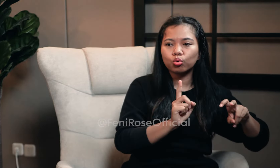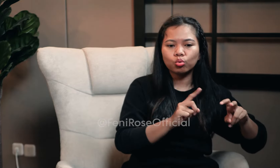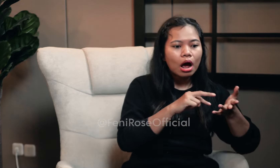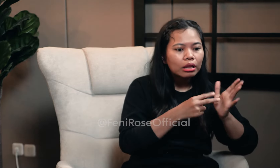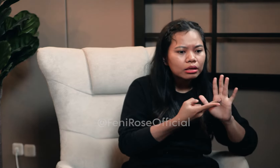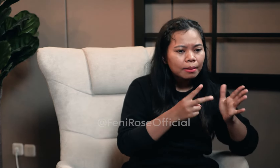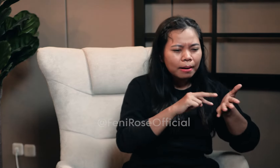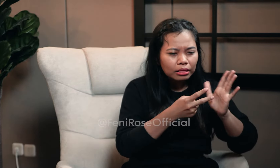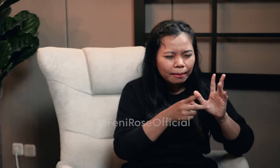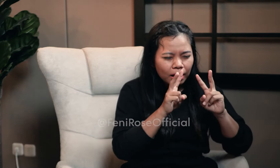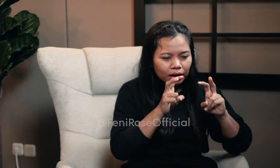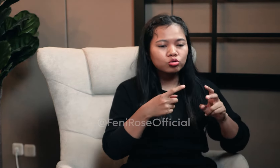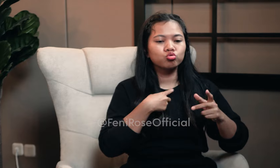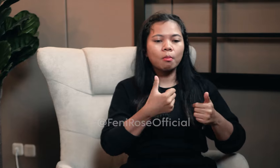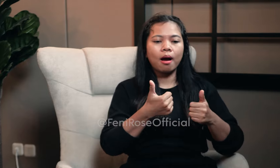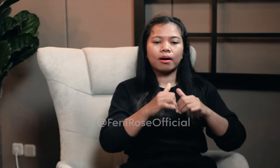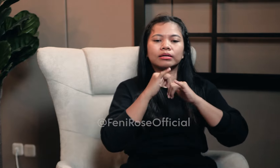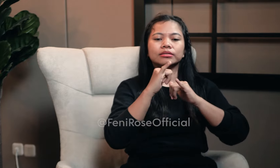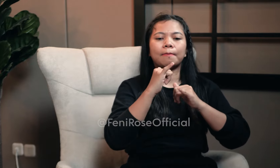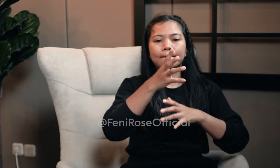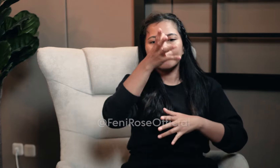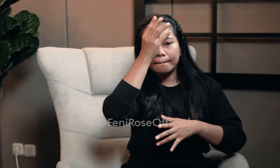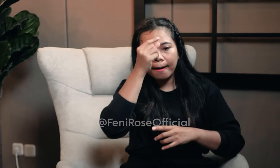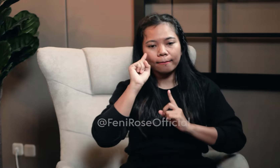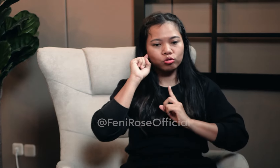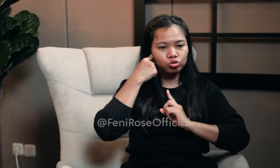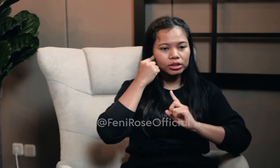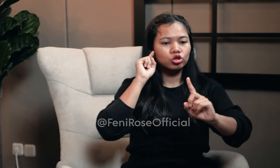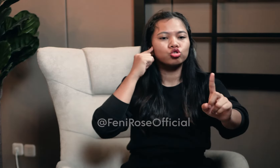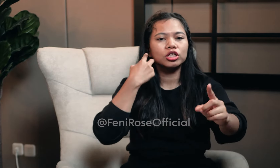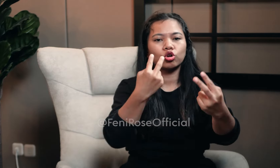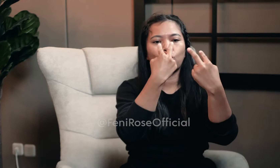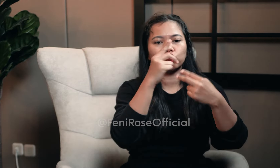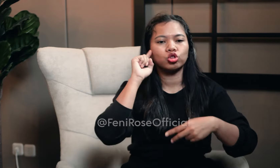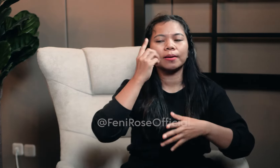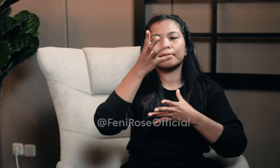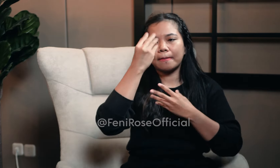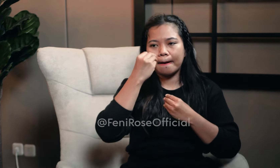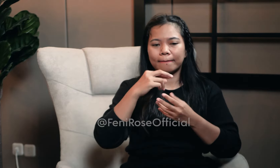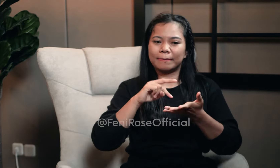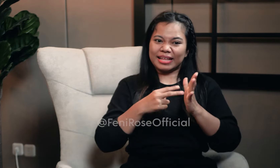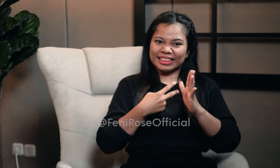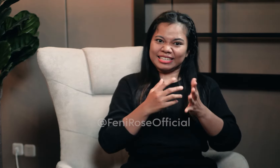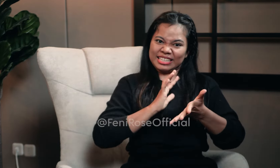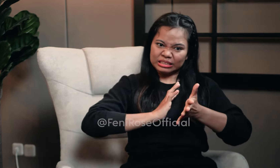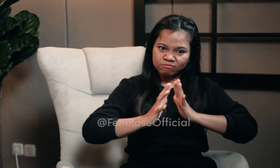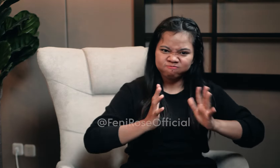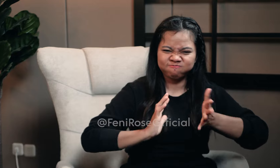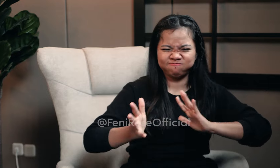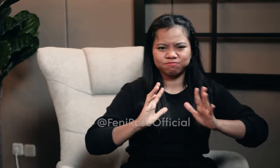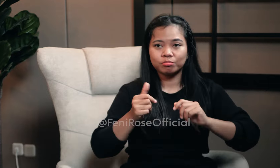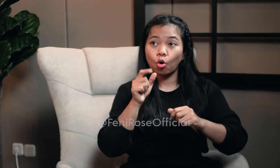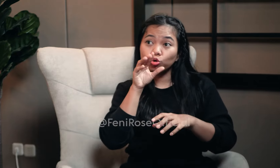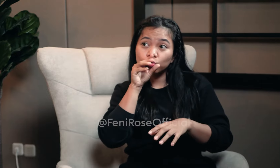e bahasa politik seperti itu mengenai kosakata Bagaimana tentang politik dan lain-lain dan Saya berusaha